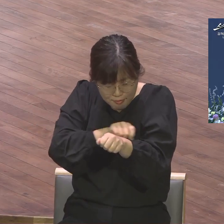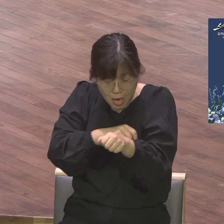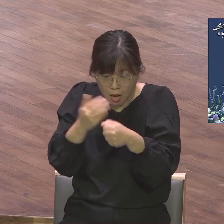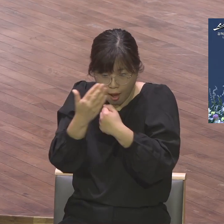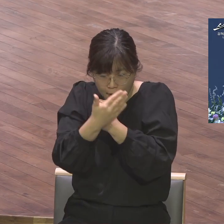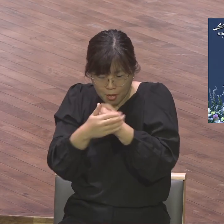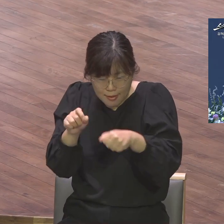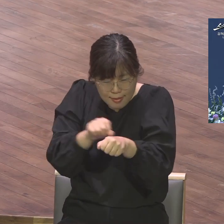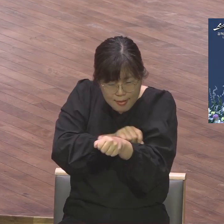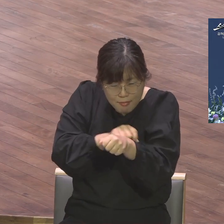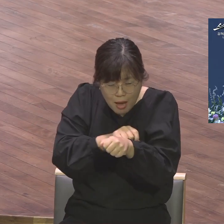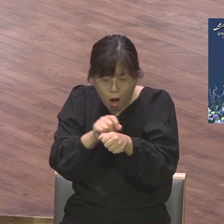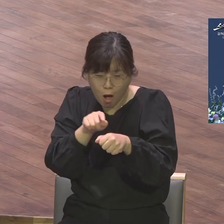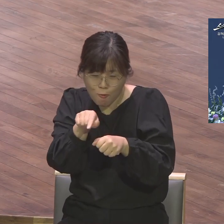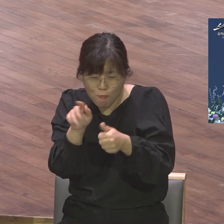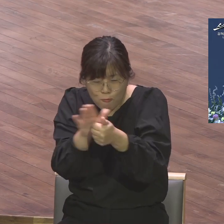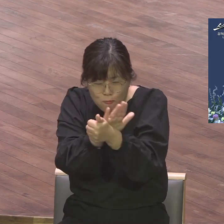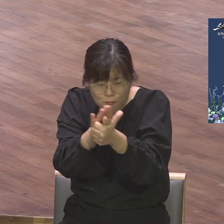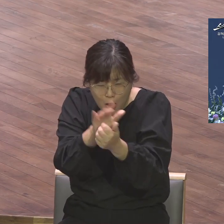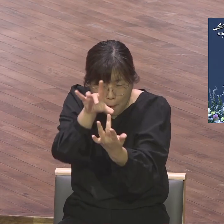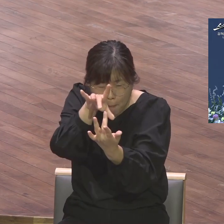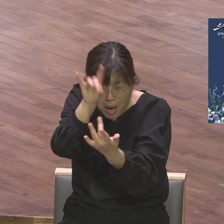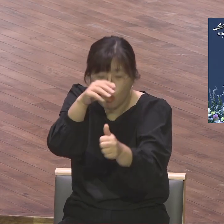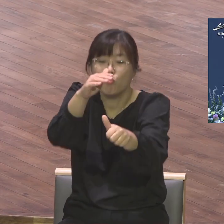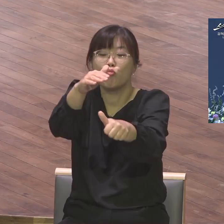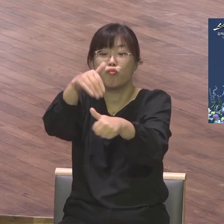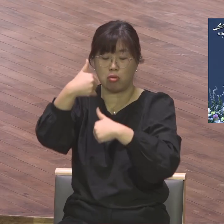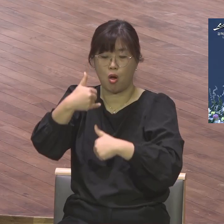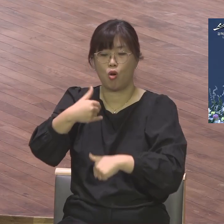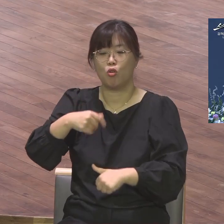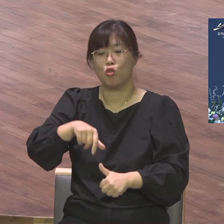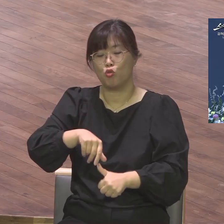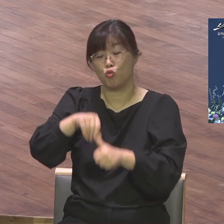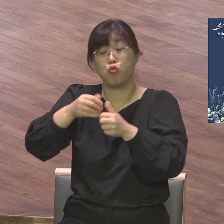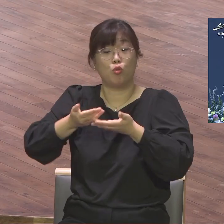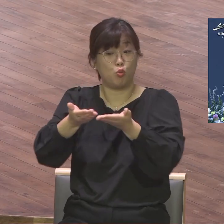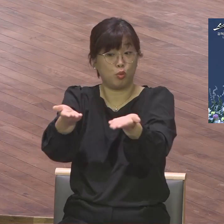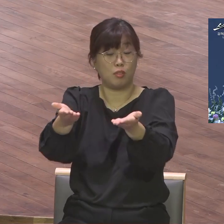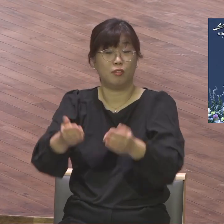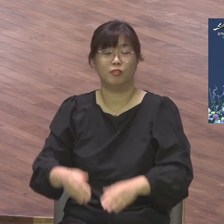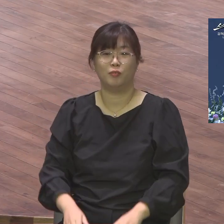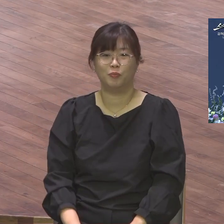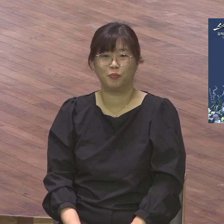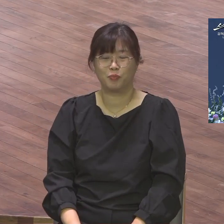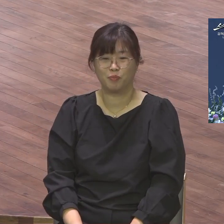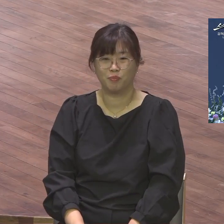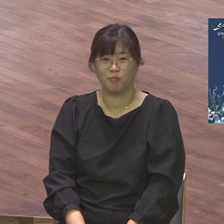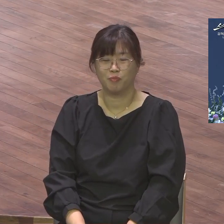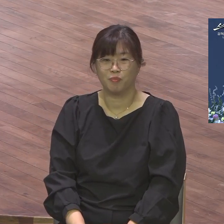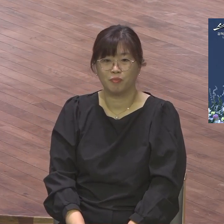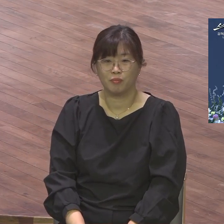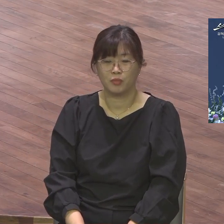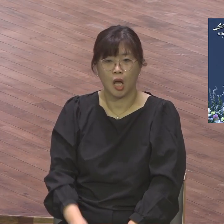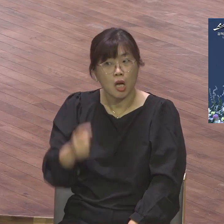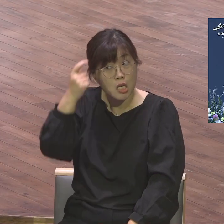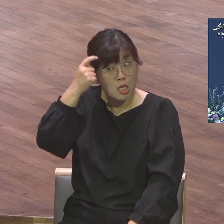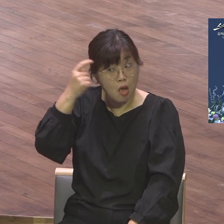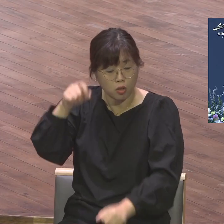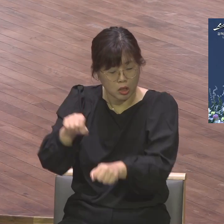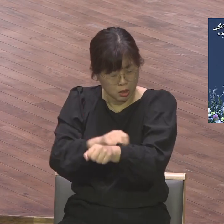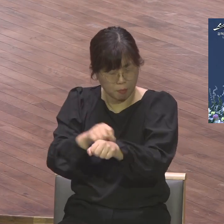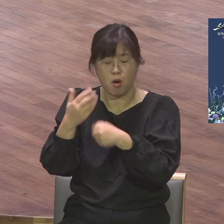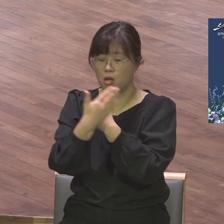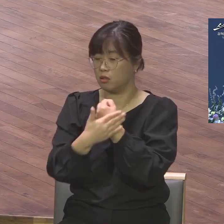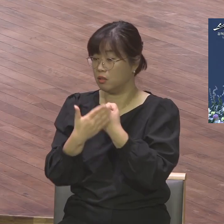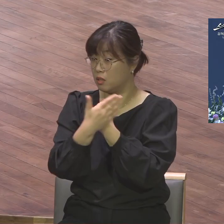선택한 게 아니에요. 하나님이 창세 전에 이미 나에게 베풀어주신 이 특혜라, 영적 특혜라니까요. 예배를 이